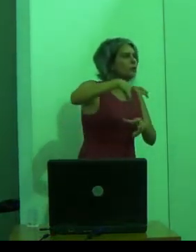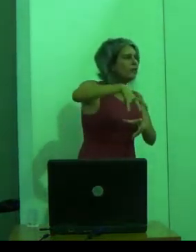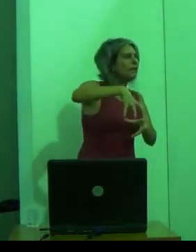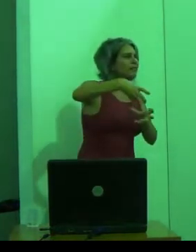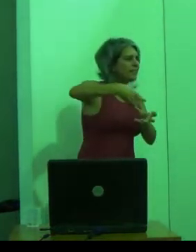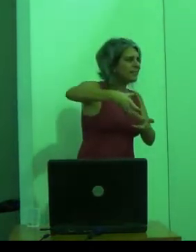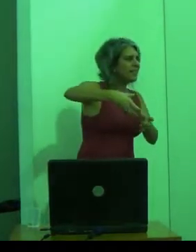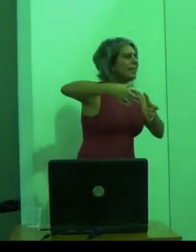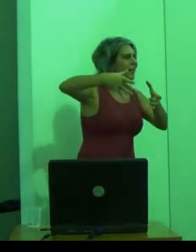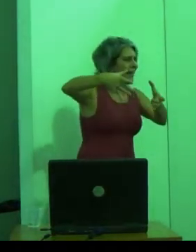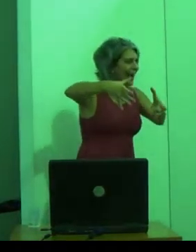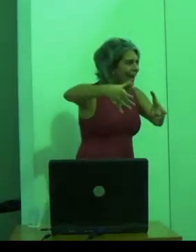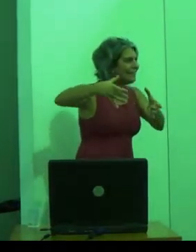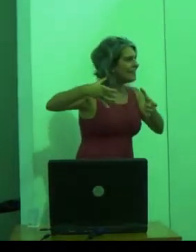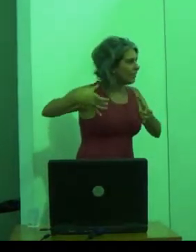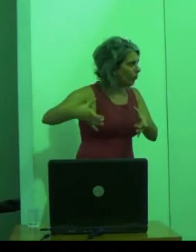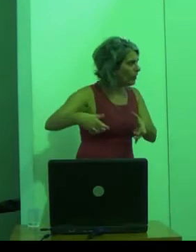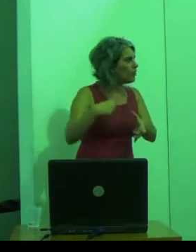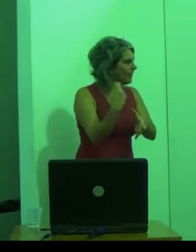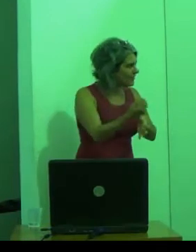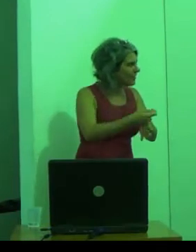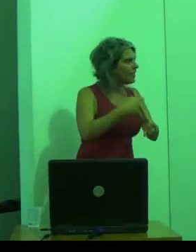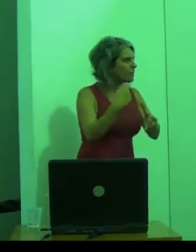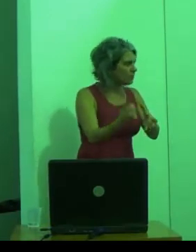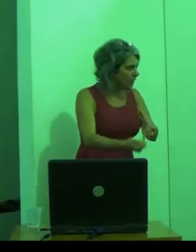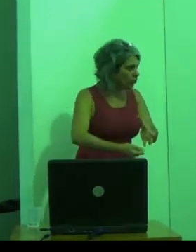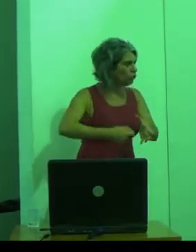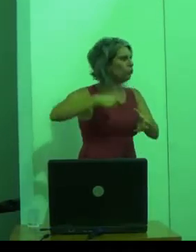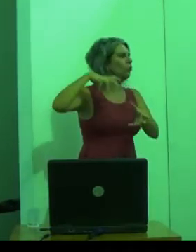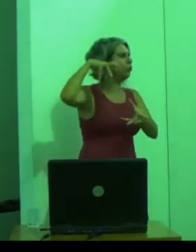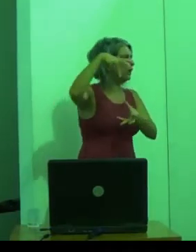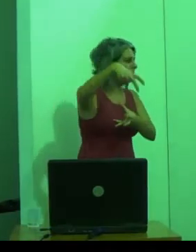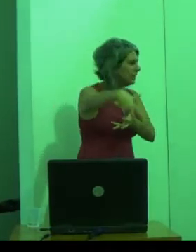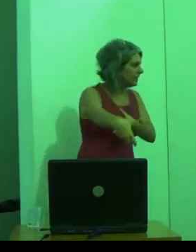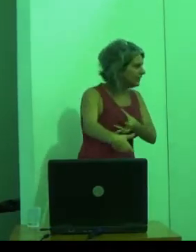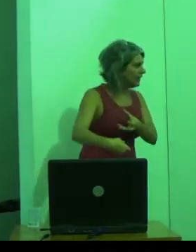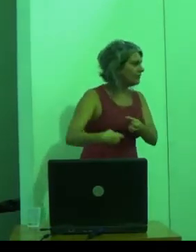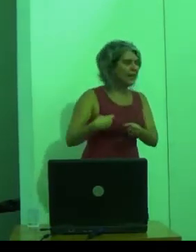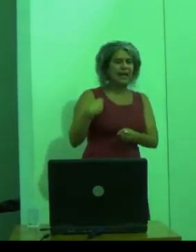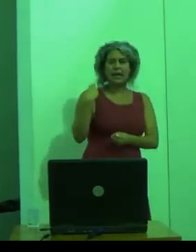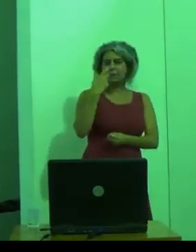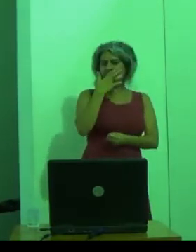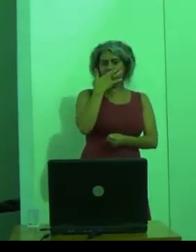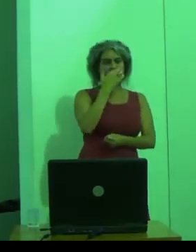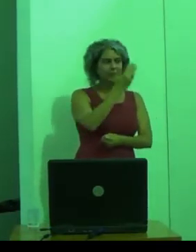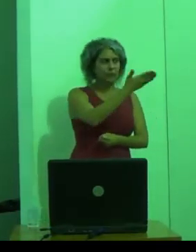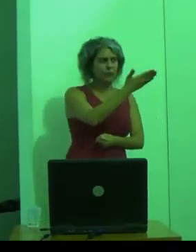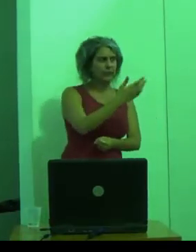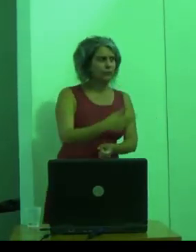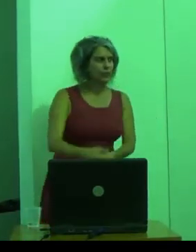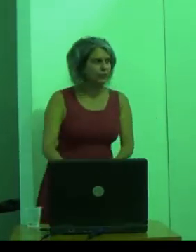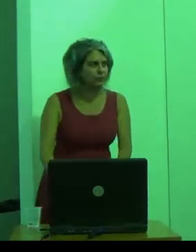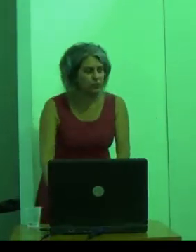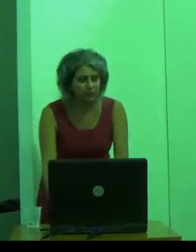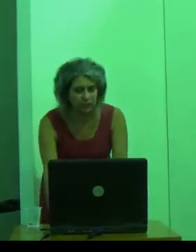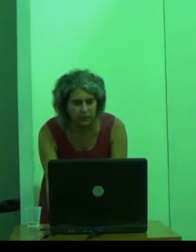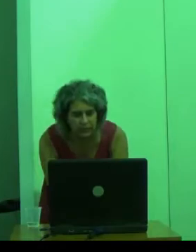de fazer artesanalmente, a artesania mesmo, da costura, das capas, estava pensando no material de cartão que a gente estava olhando e